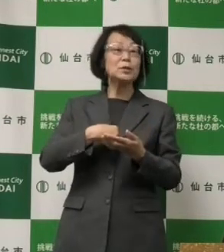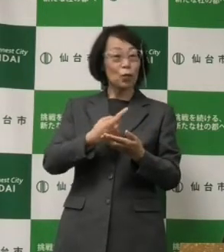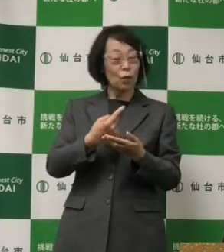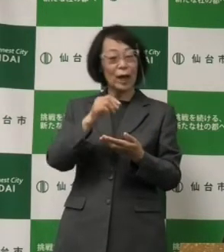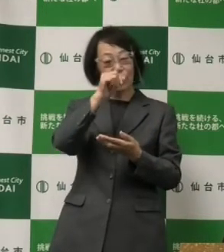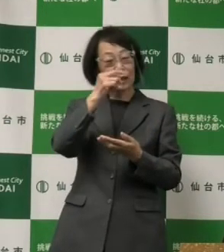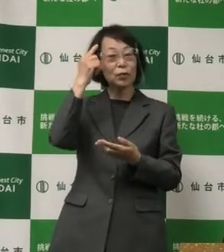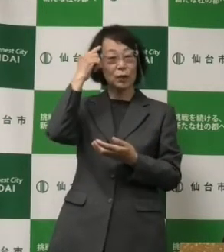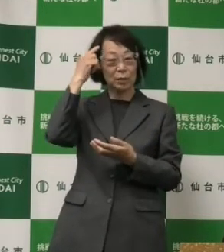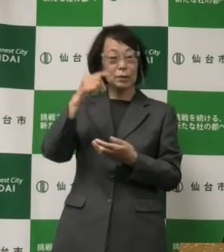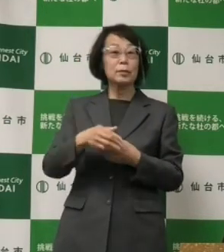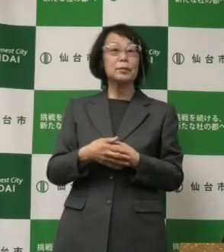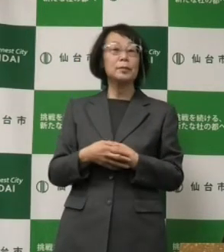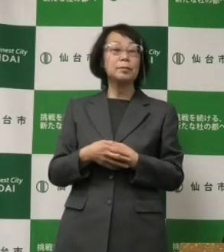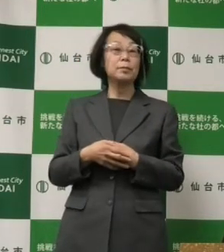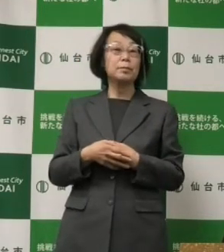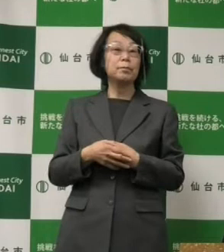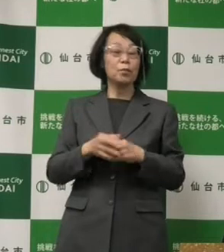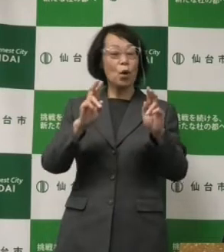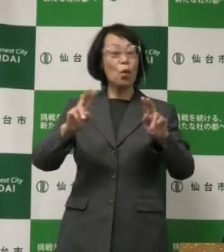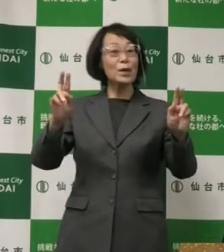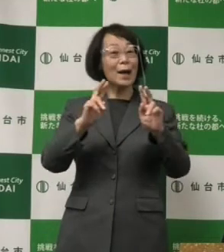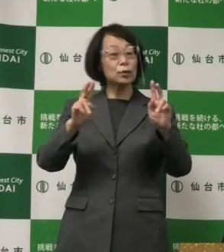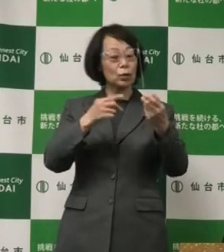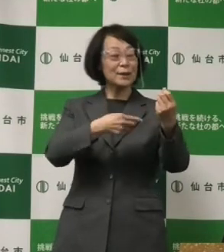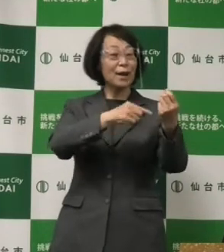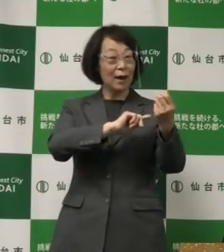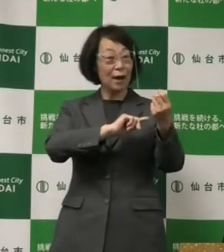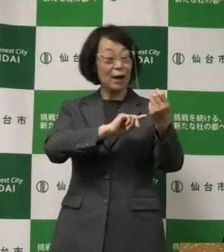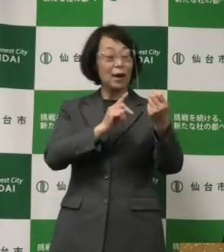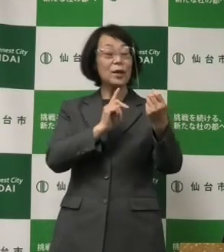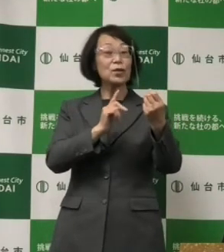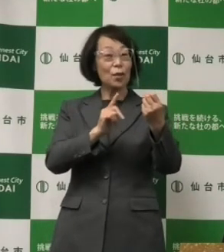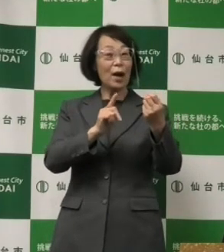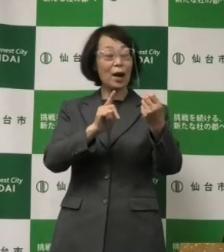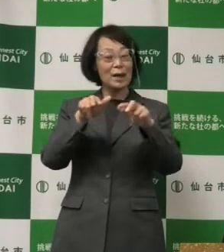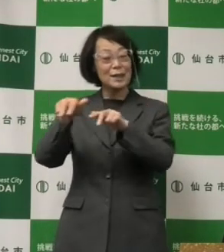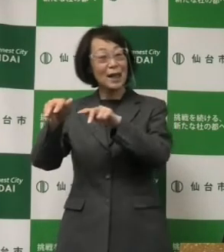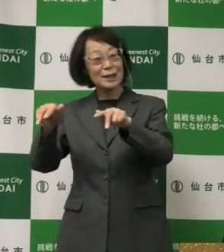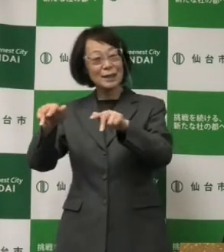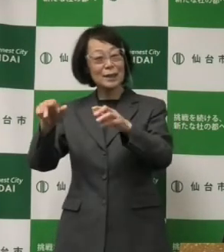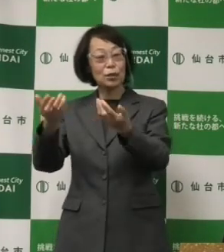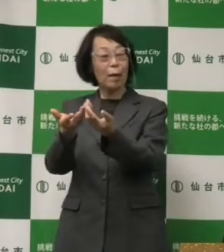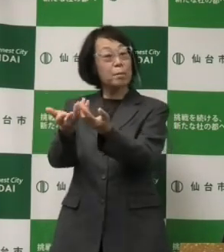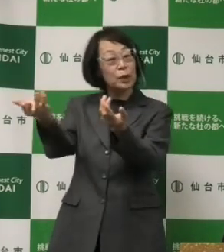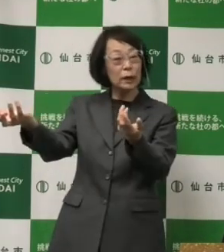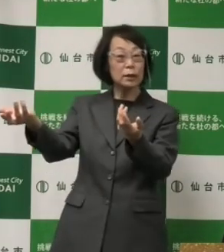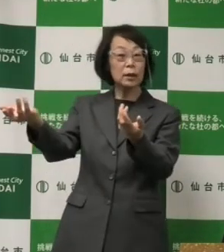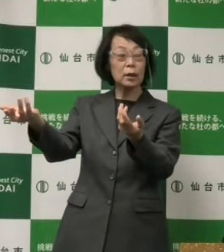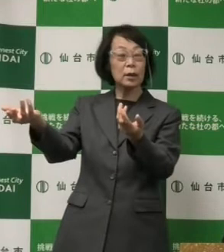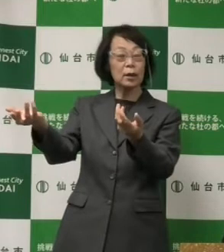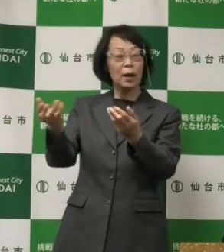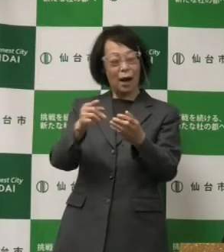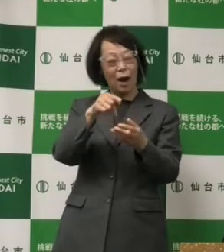良かったと思っています。音楽の力というのは政治のところとは切り離してですね、す